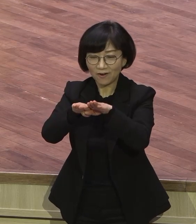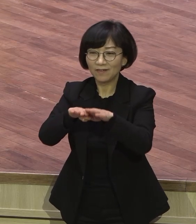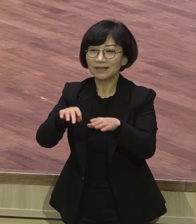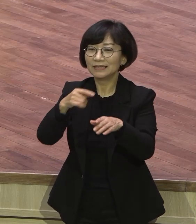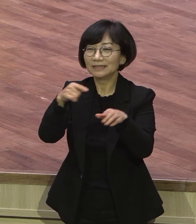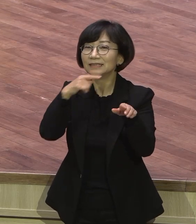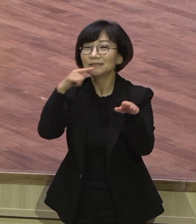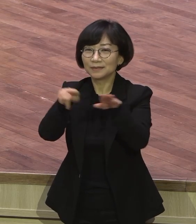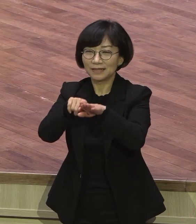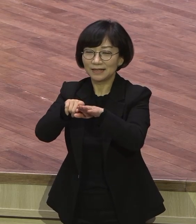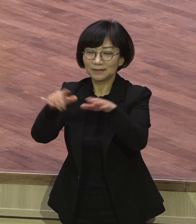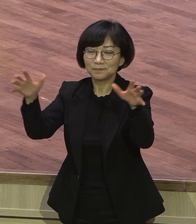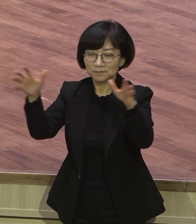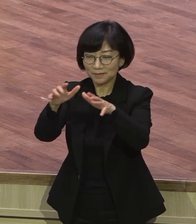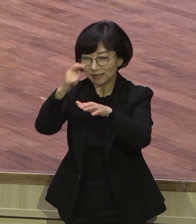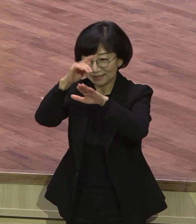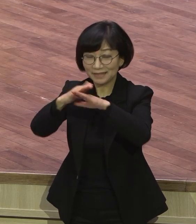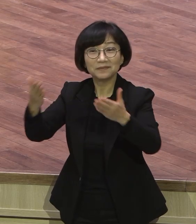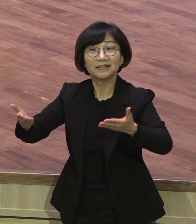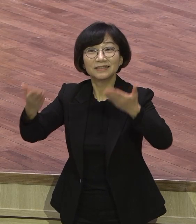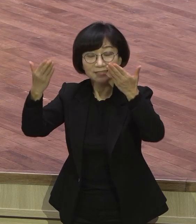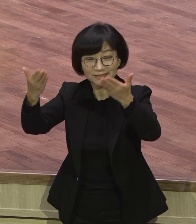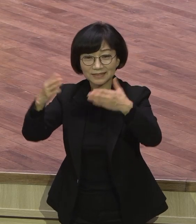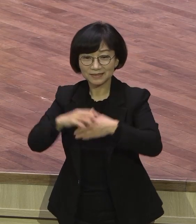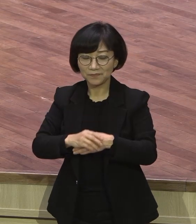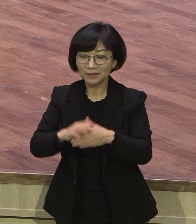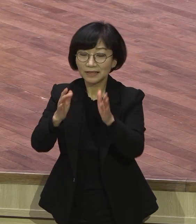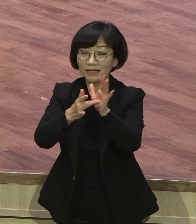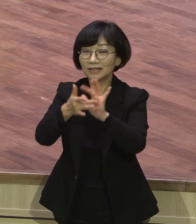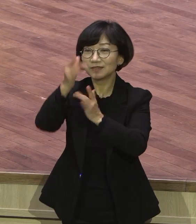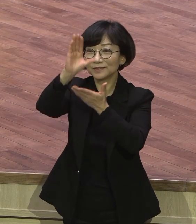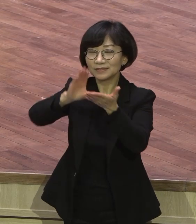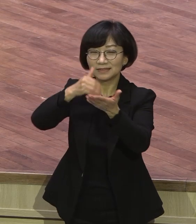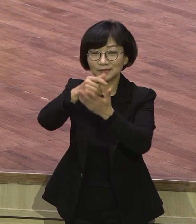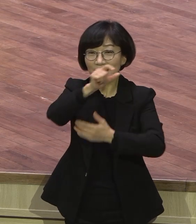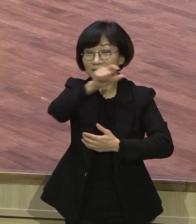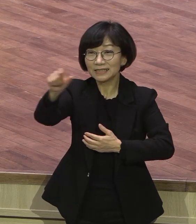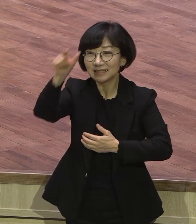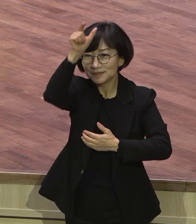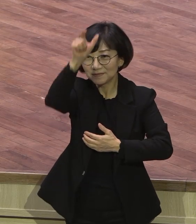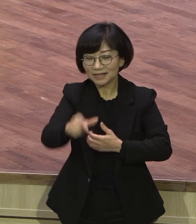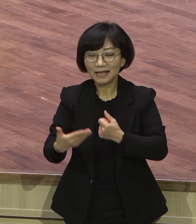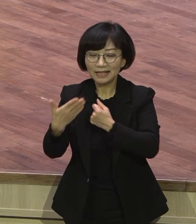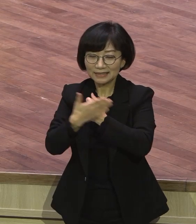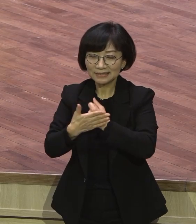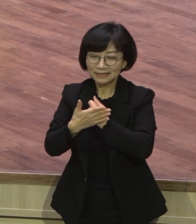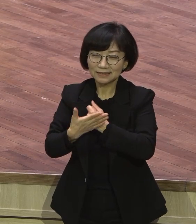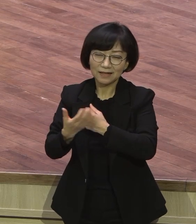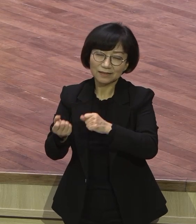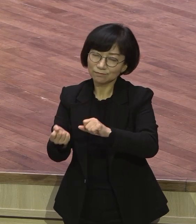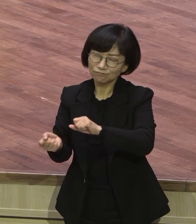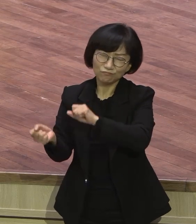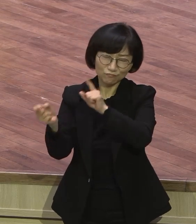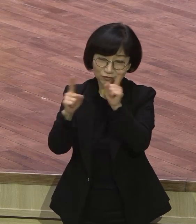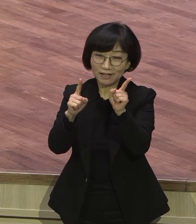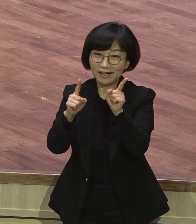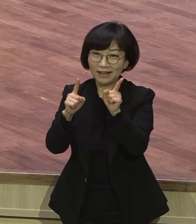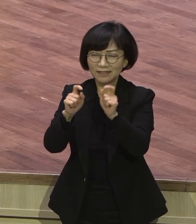예수 그의 십자의 대속과 부활의 은혜로 영원한 생명을 얻었기 때문에 부활